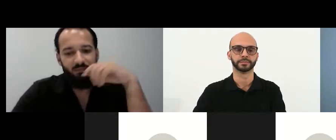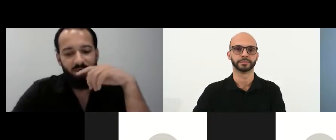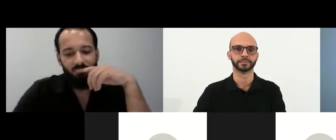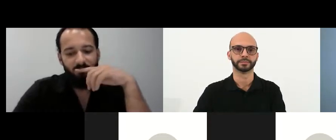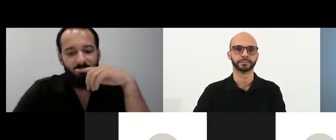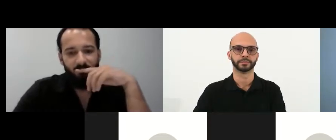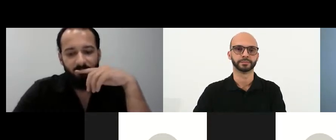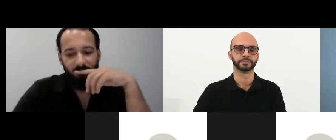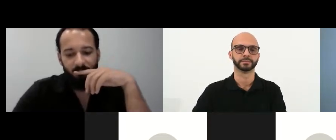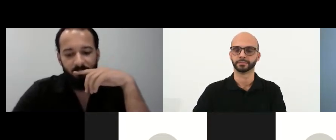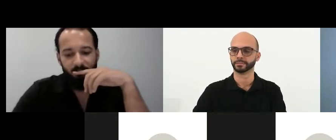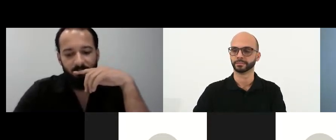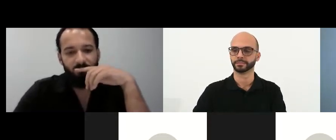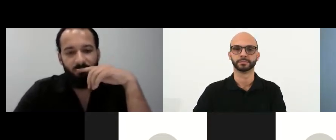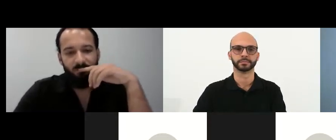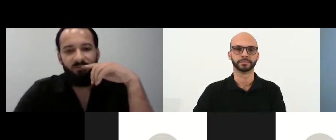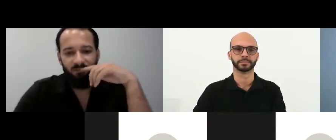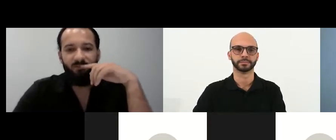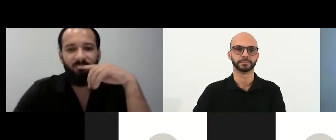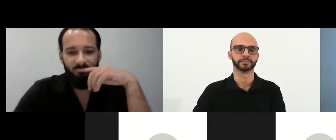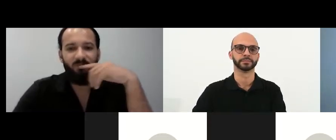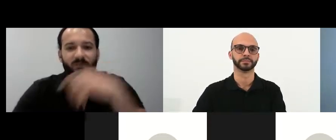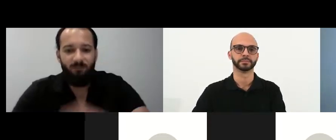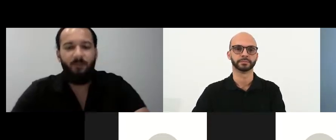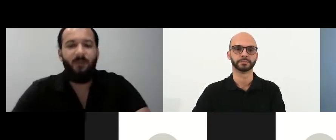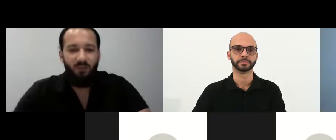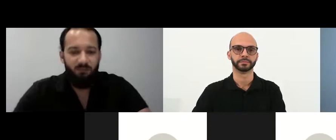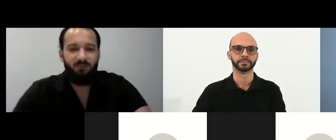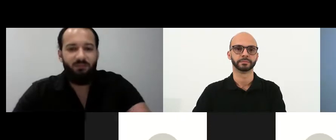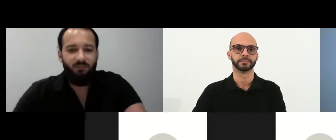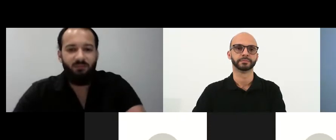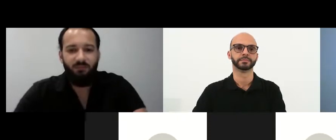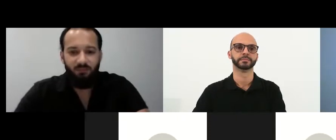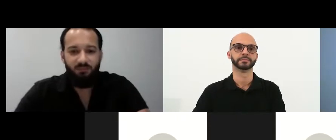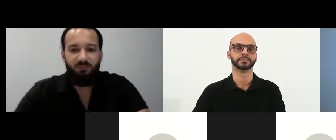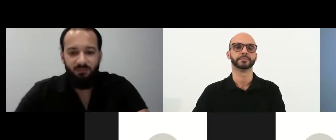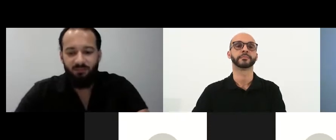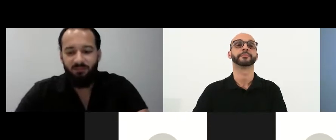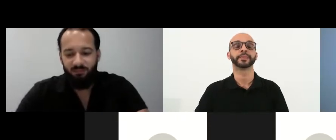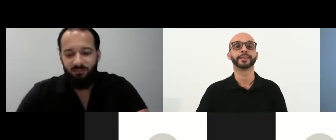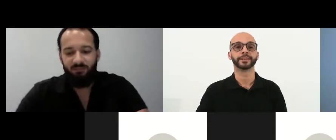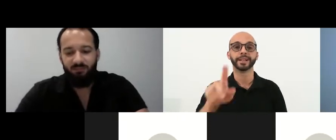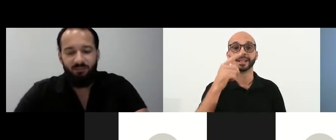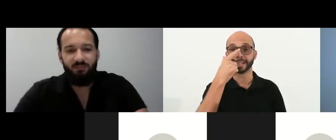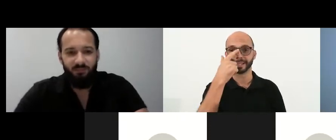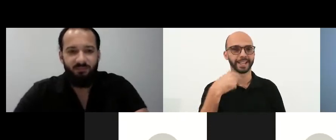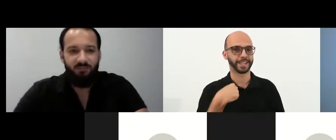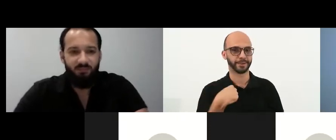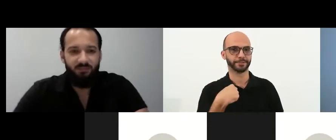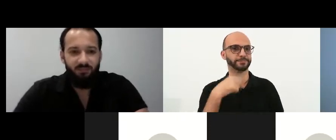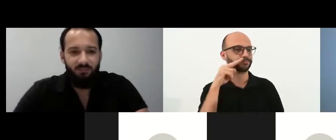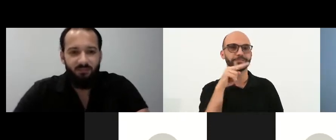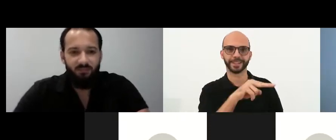vezes só precisam de um auxílio para saber como abordar essa temática com o surdo, né? E para mim isso foi uma